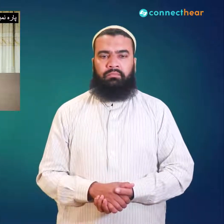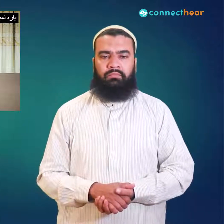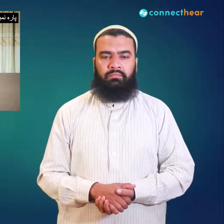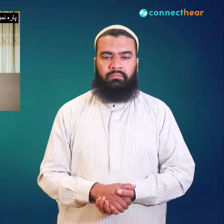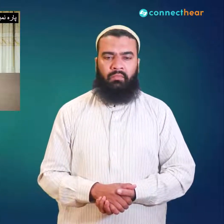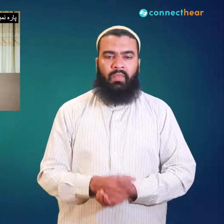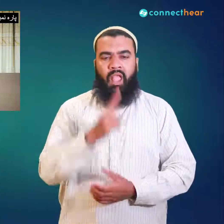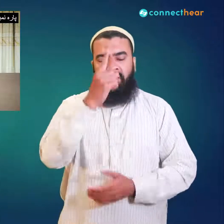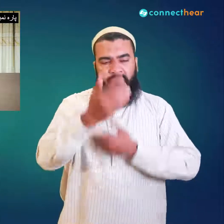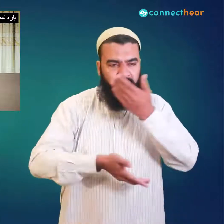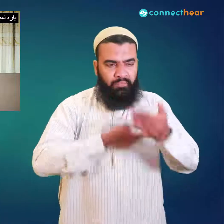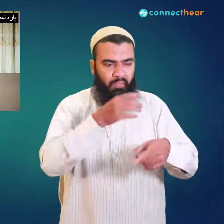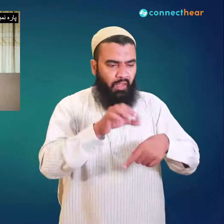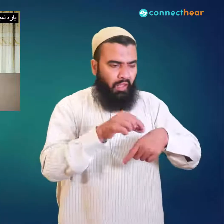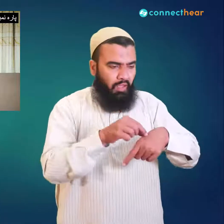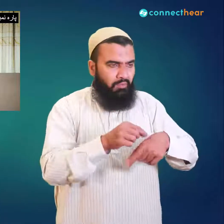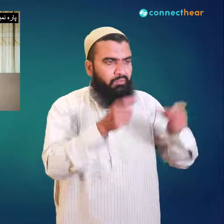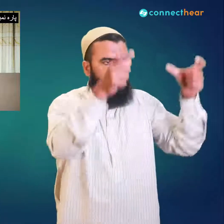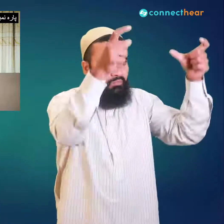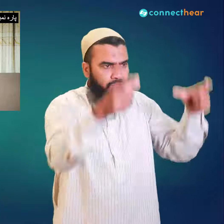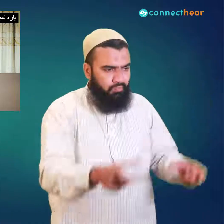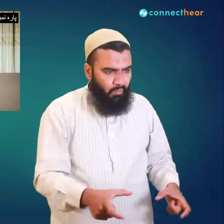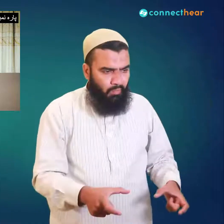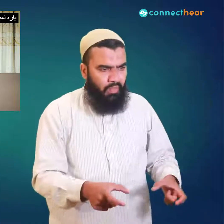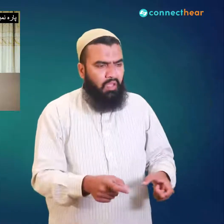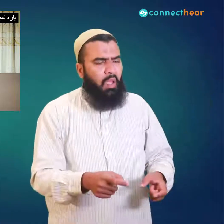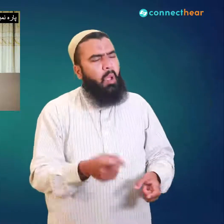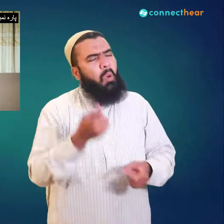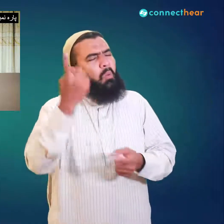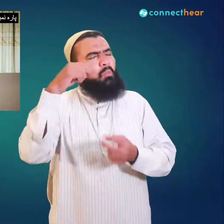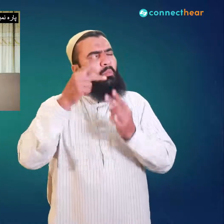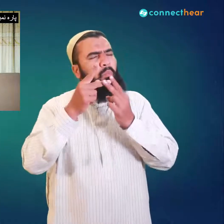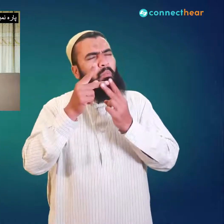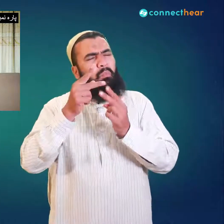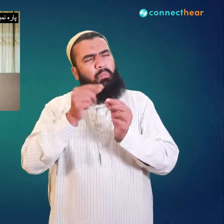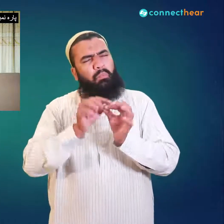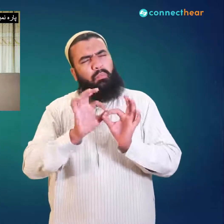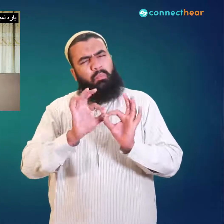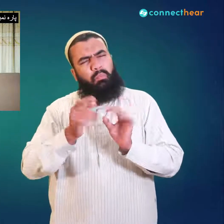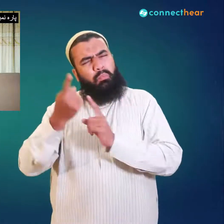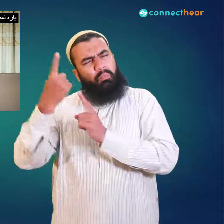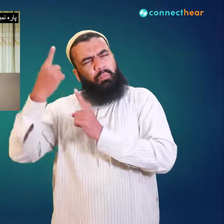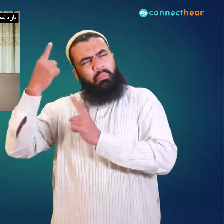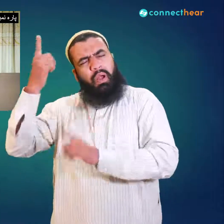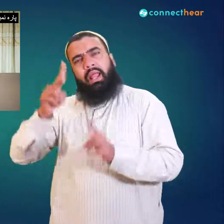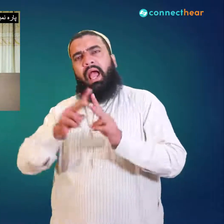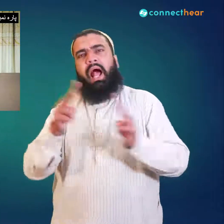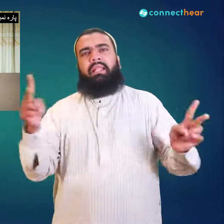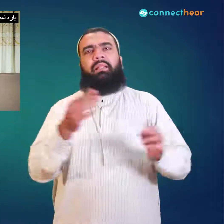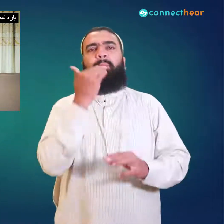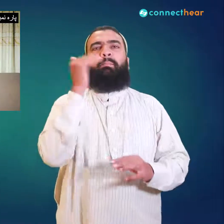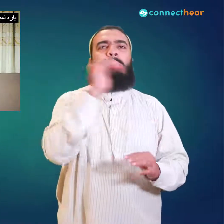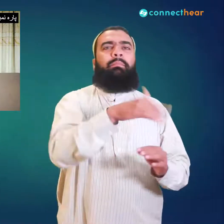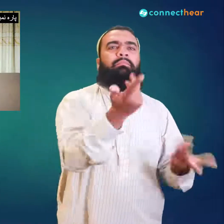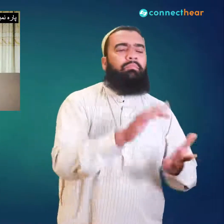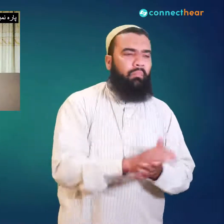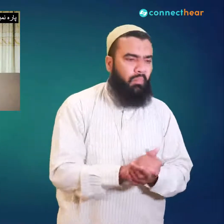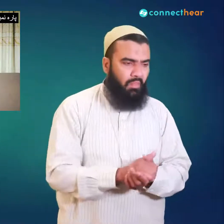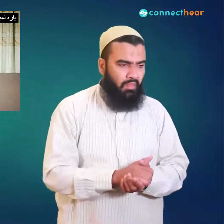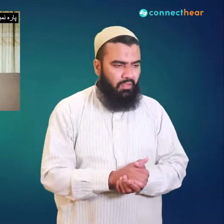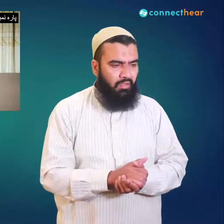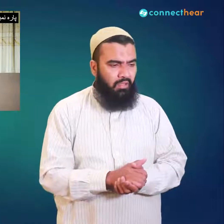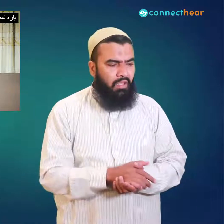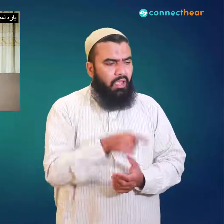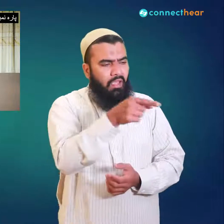أَوْ قَائِمًا، انسان کی ایک فطری اور ایک عادت کے متعلق بتایا گیا،